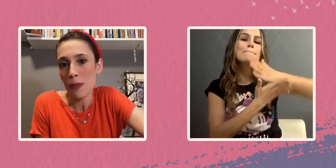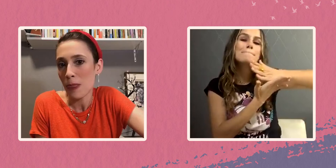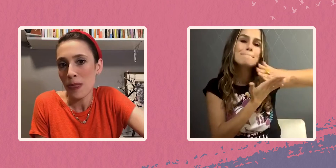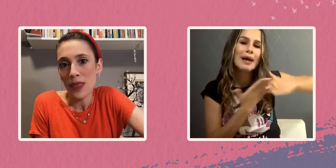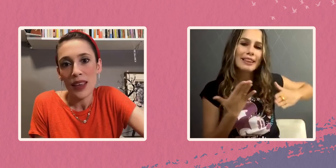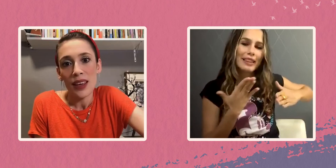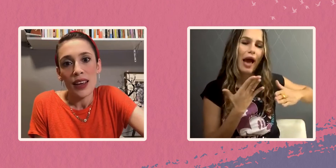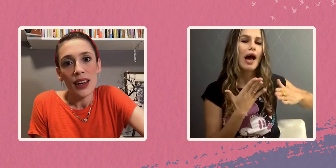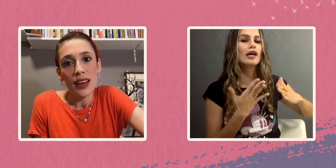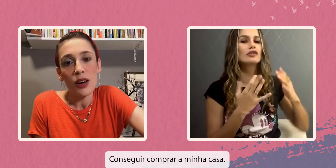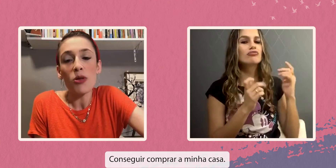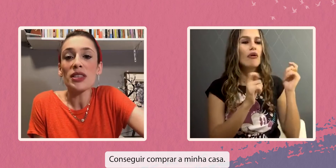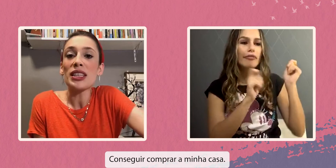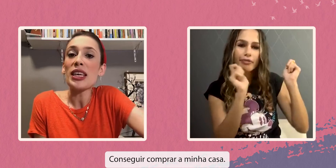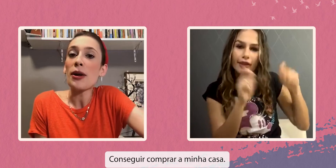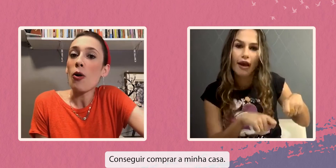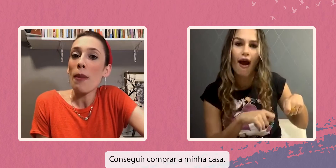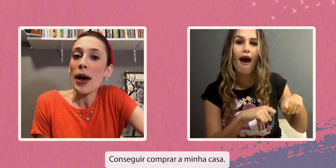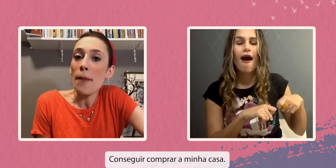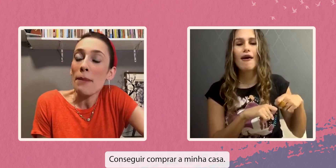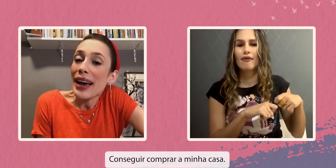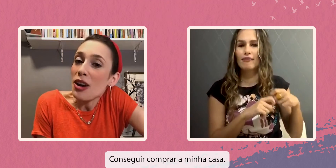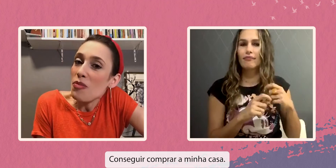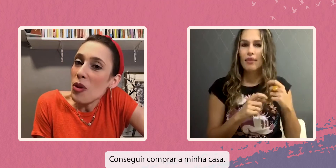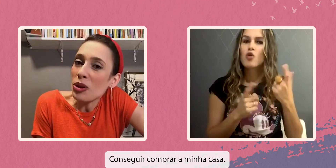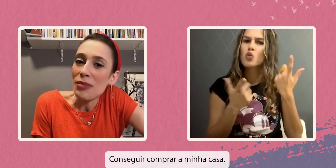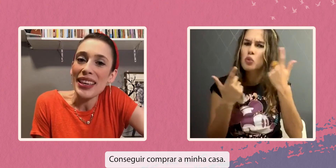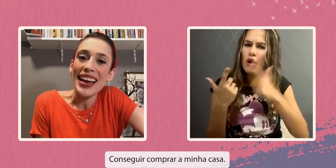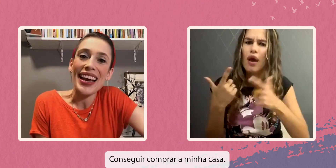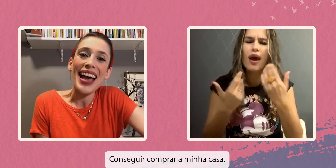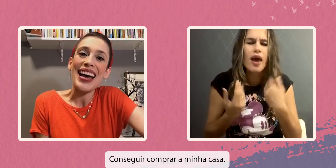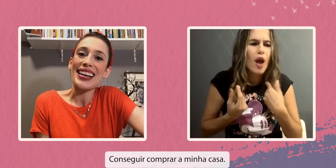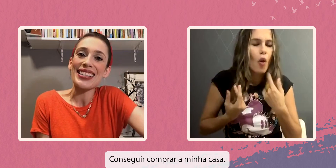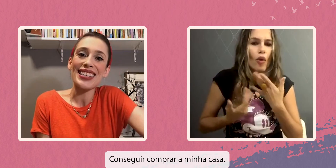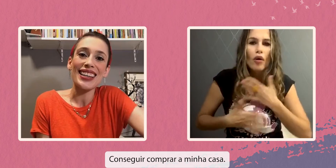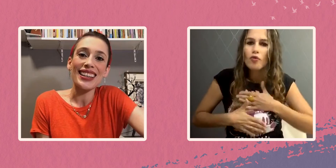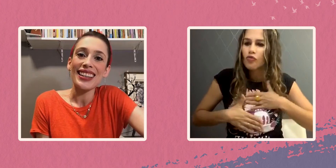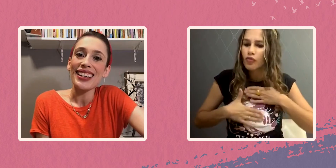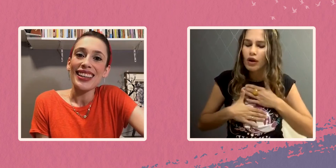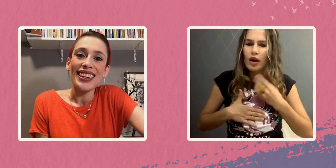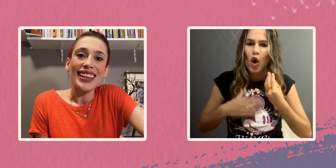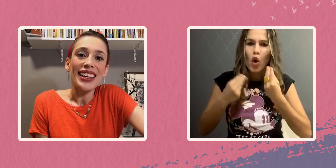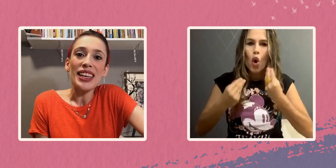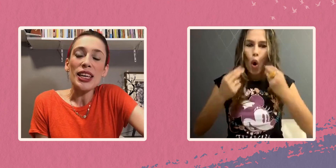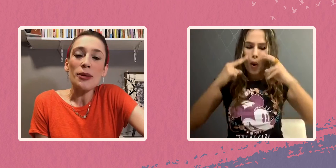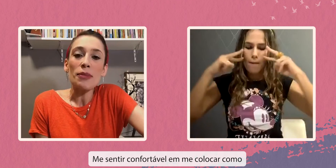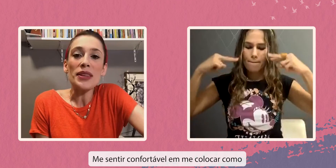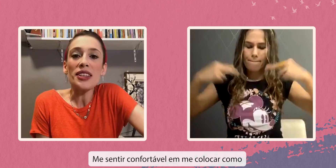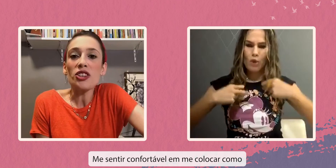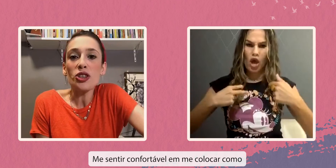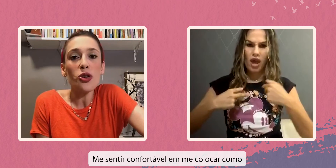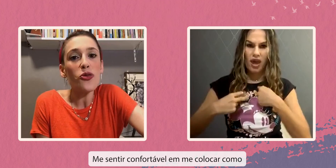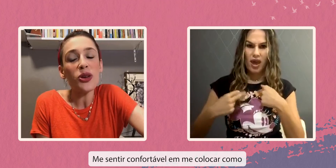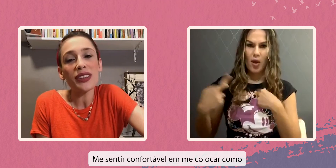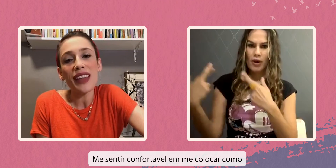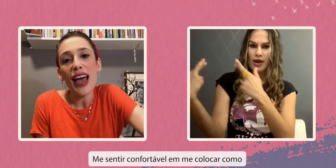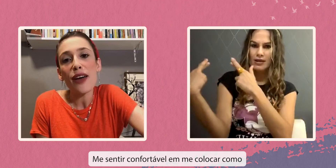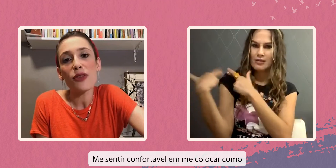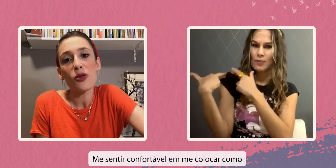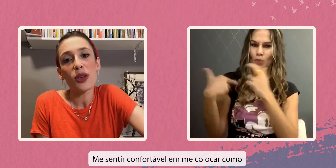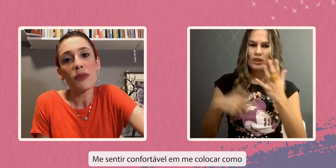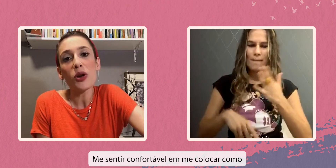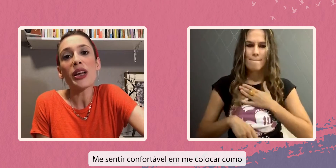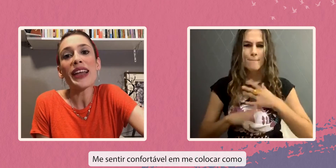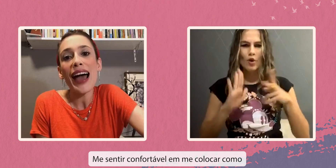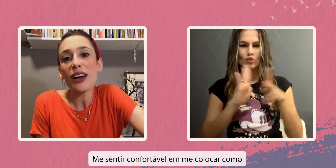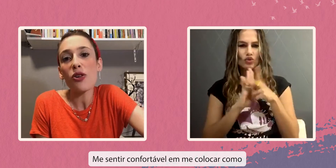naturalmente. Consegui comprar um pouco da minha casa e me sentir